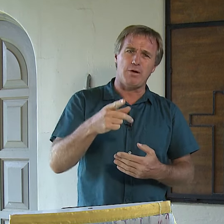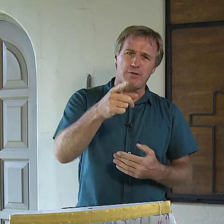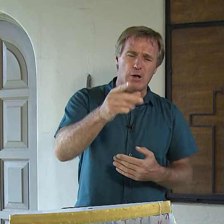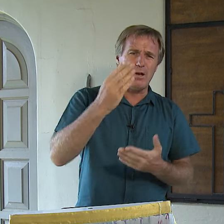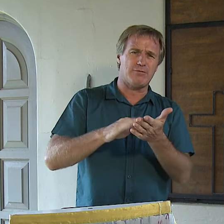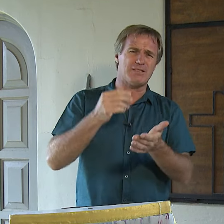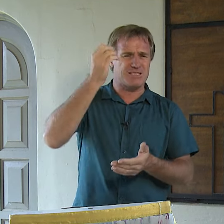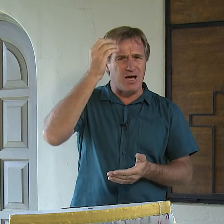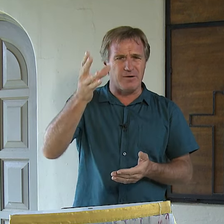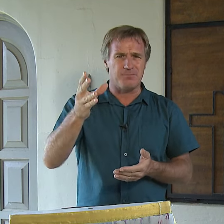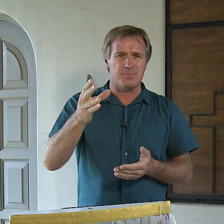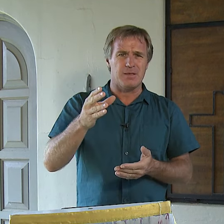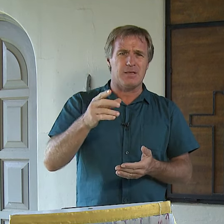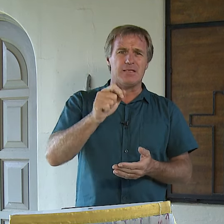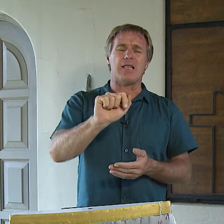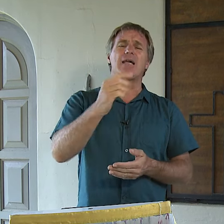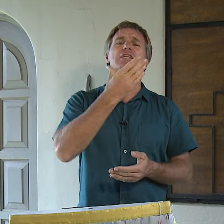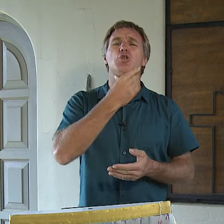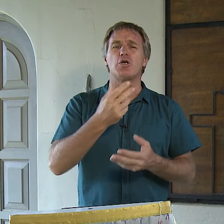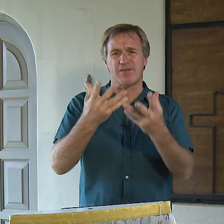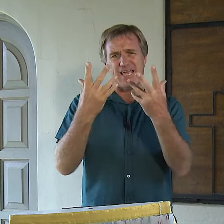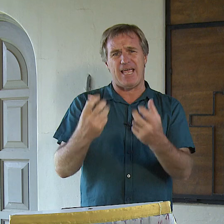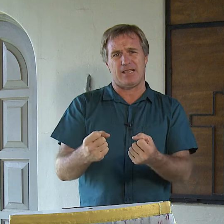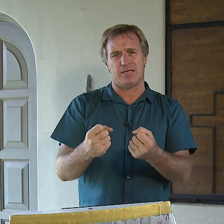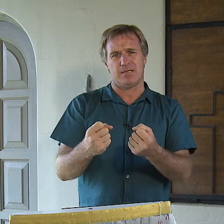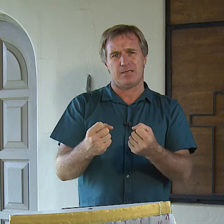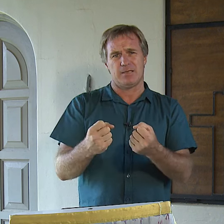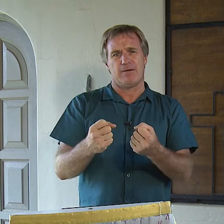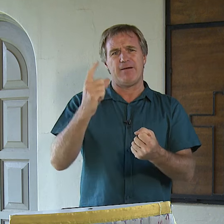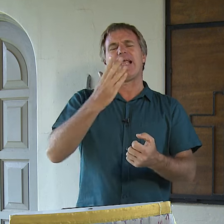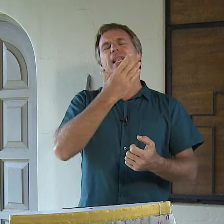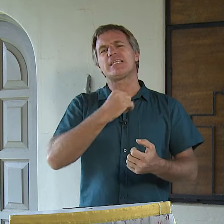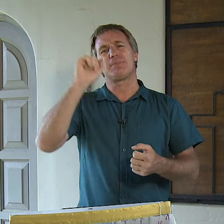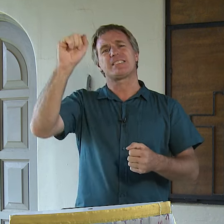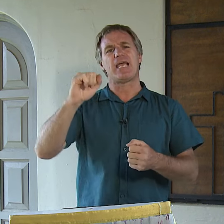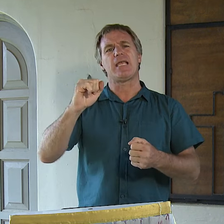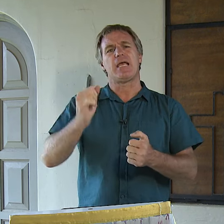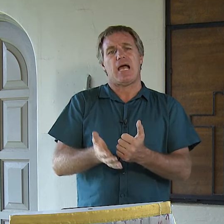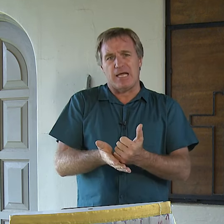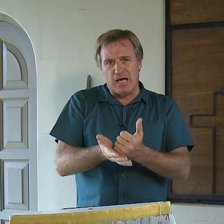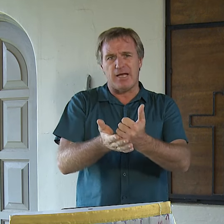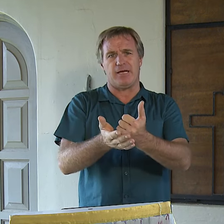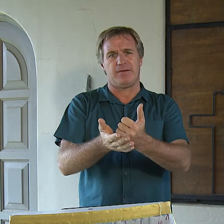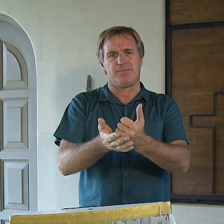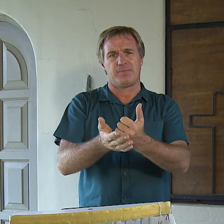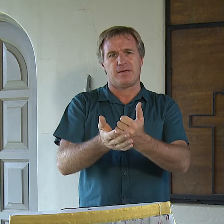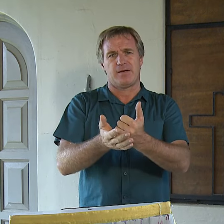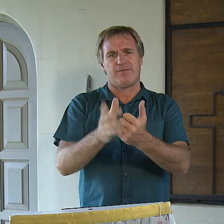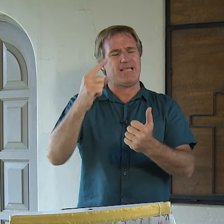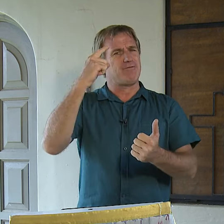vir jou laat verstaan, dat daar die dors wat jy het, wil hy les met sy genade. Want hy